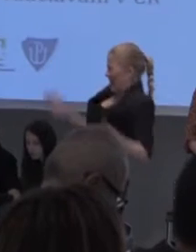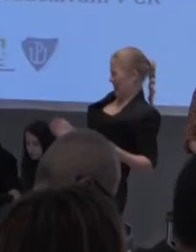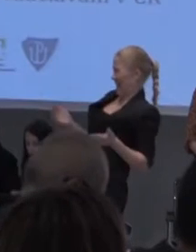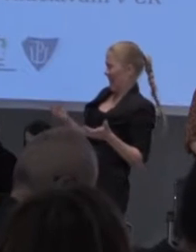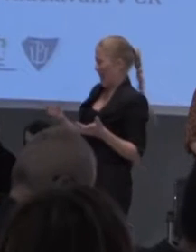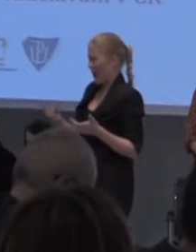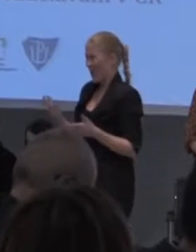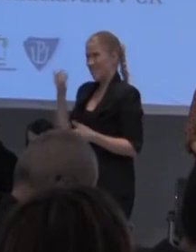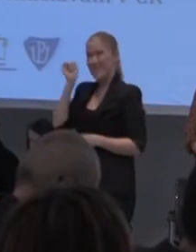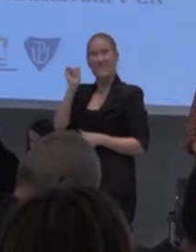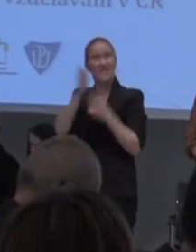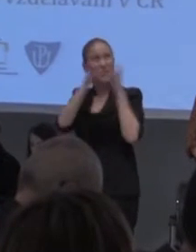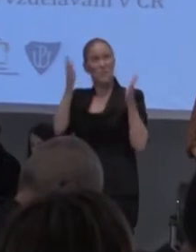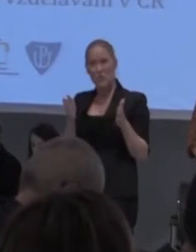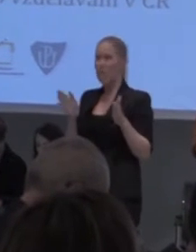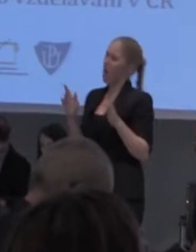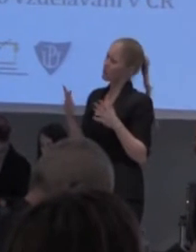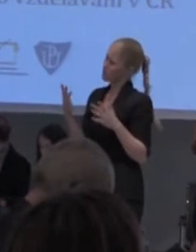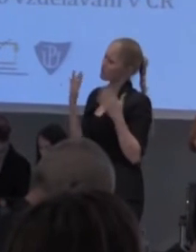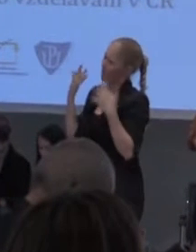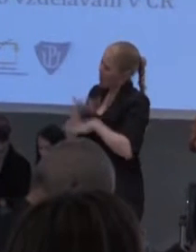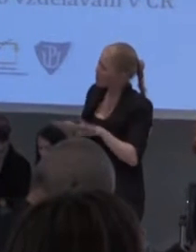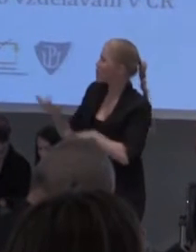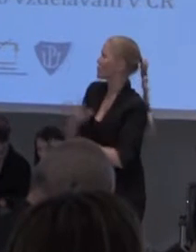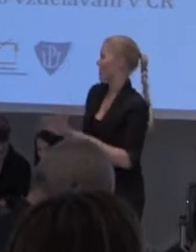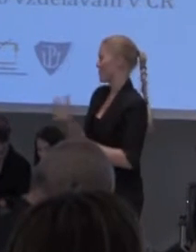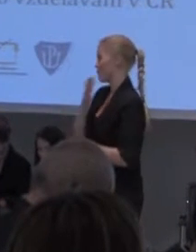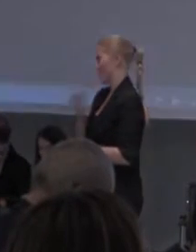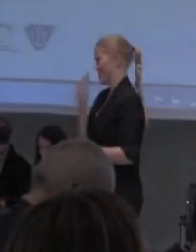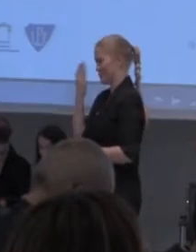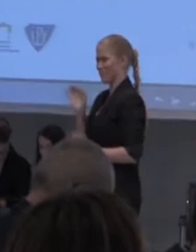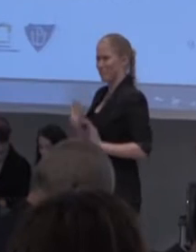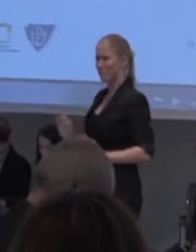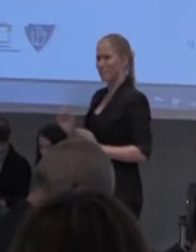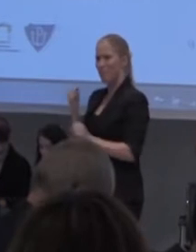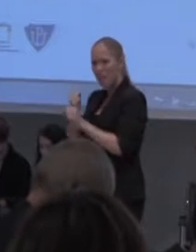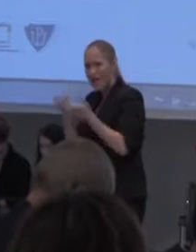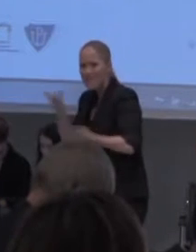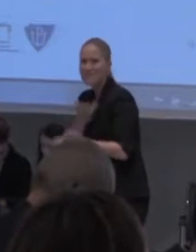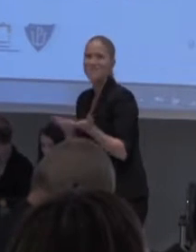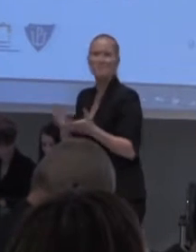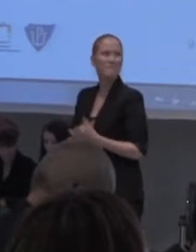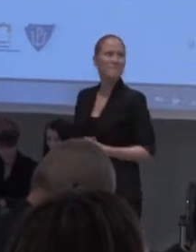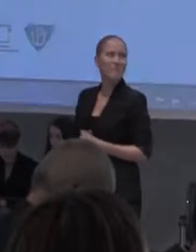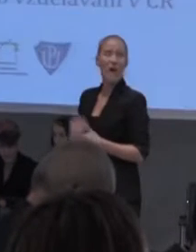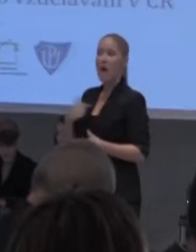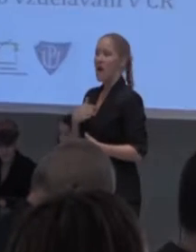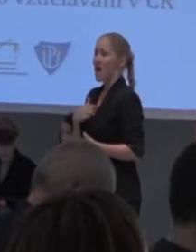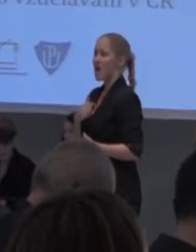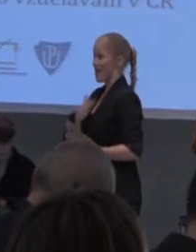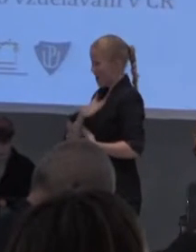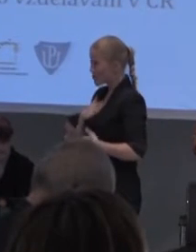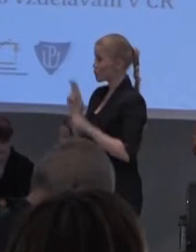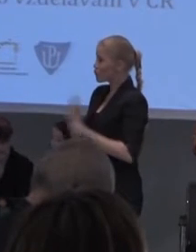někdy vzniká, je docela dobrá, pracovní. A já jsem moc rád, že mám tu chvilku